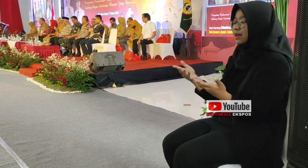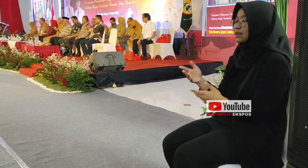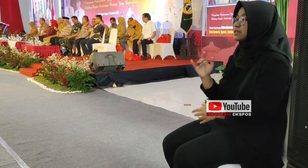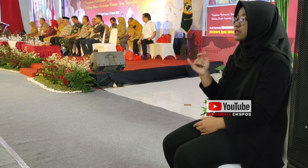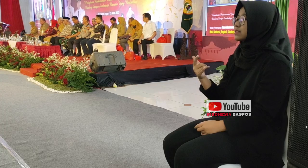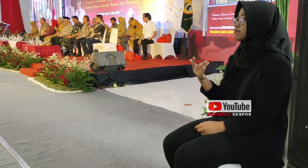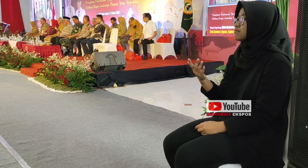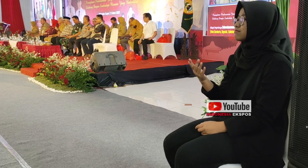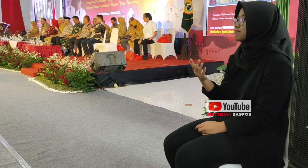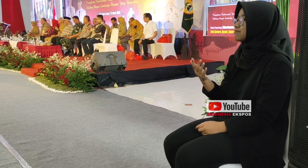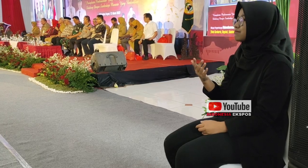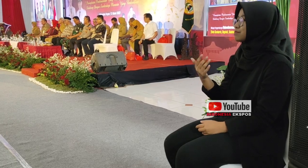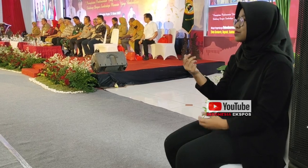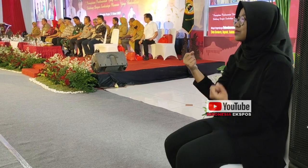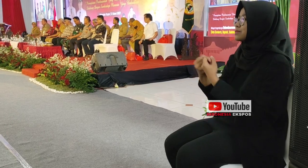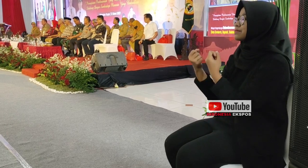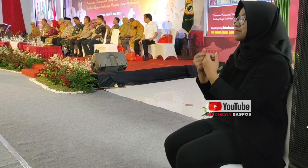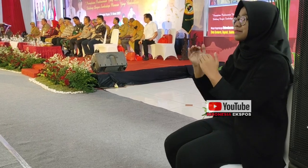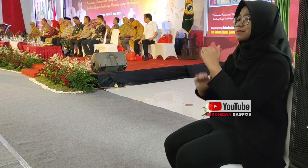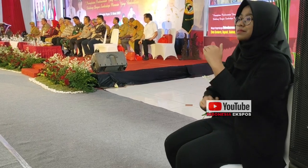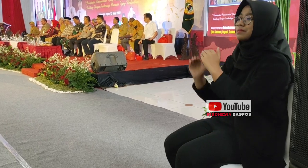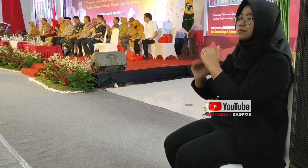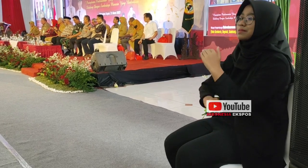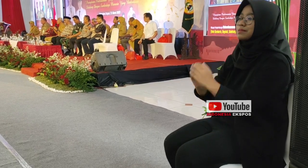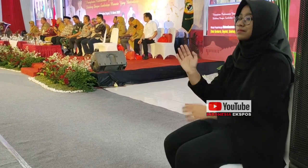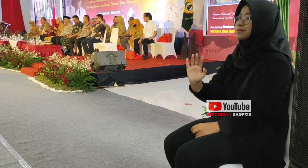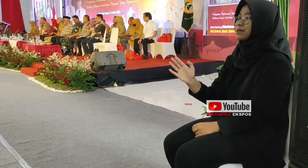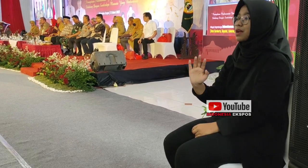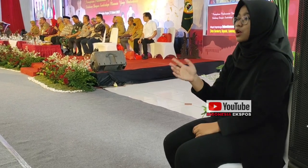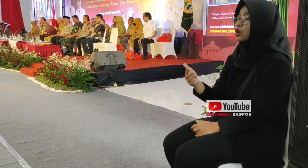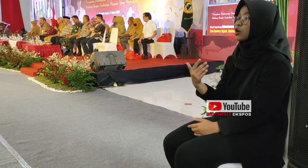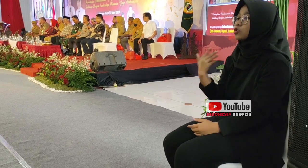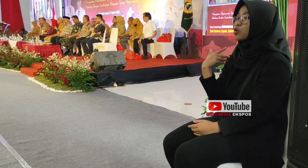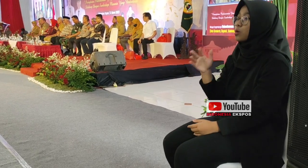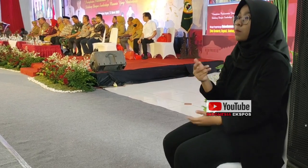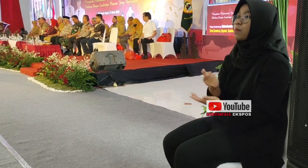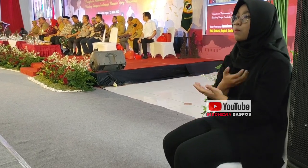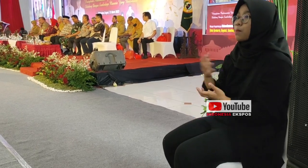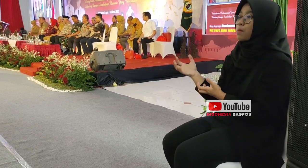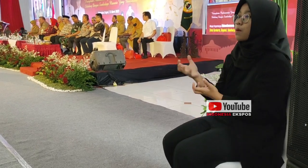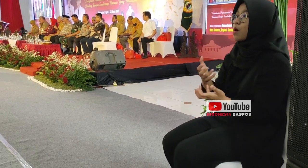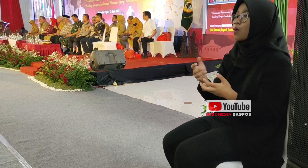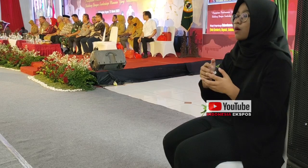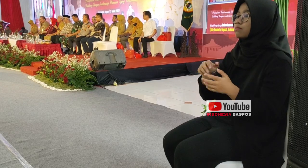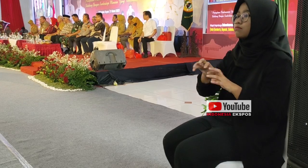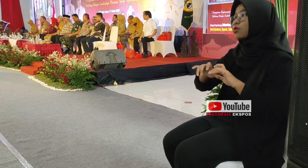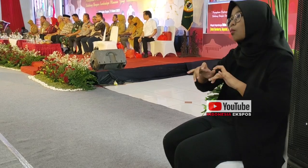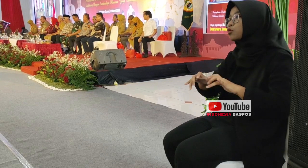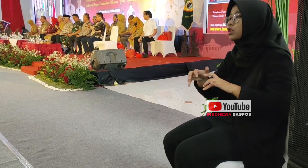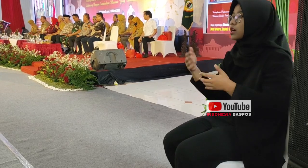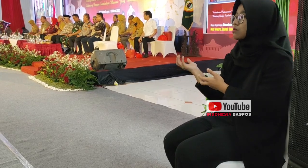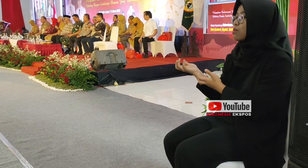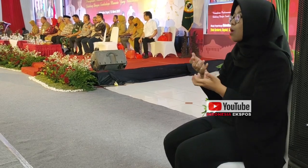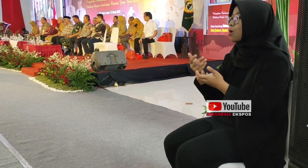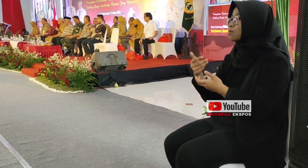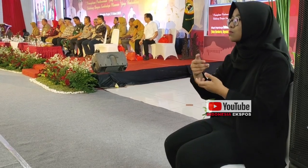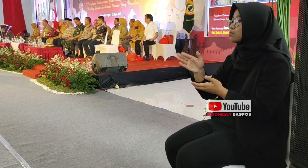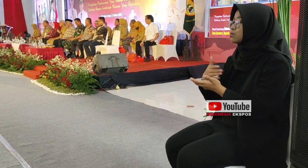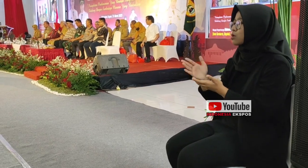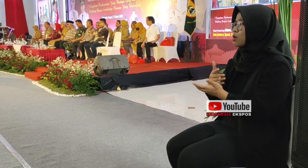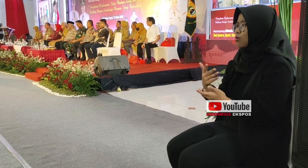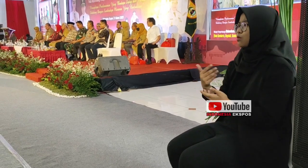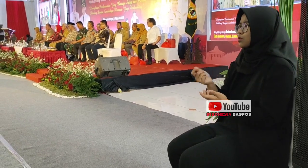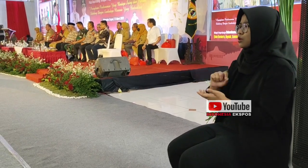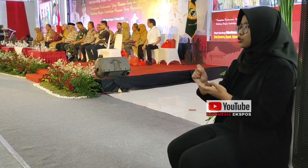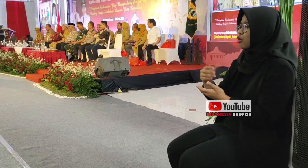dikurangi. Sekolah nggak bawa buku, nggak bawa komputer. Sekolah nggak bawa celurit loh. Wah,